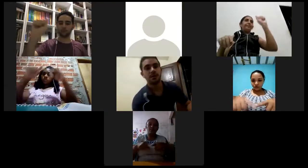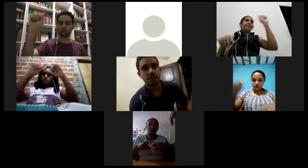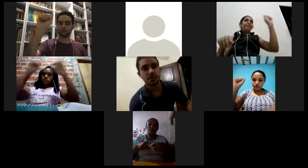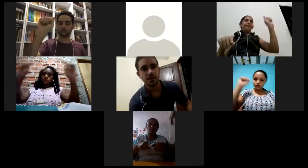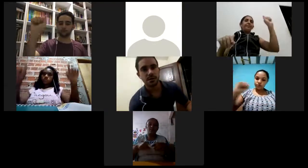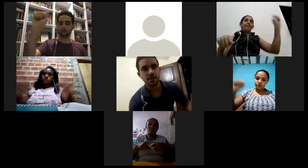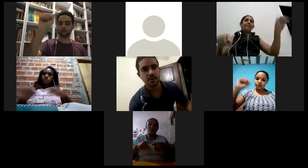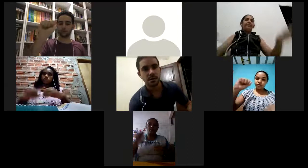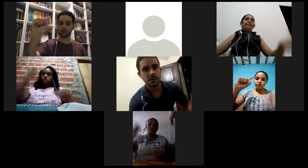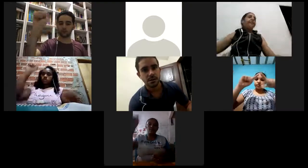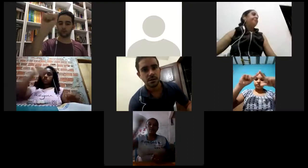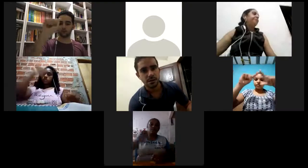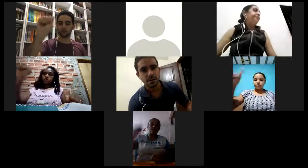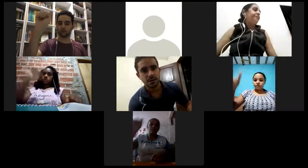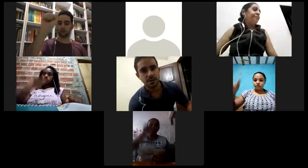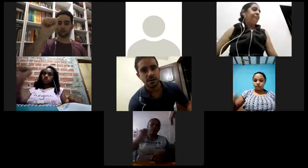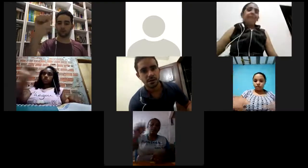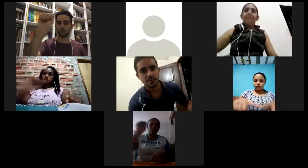apago no quadro.